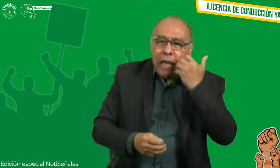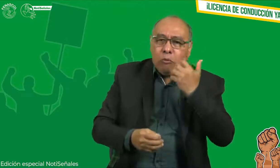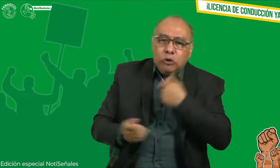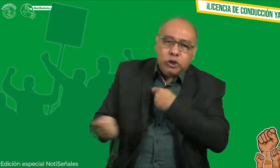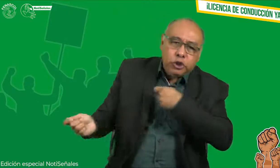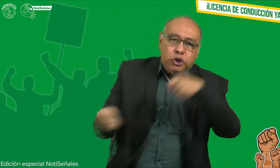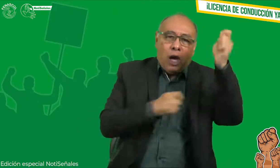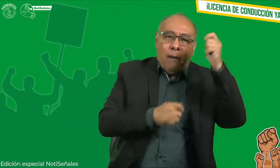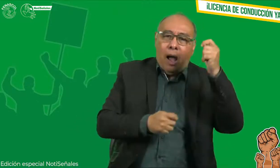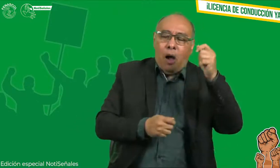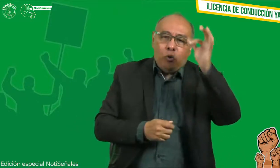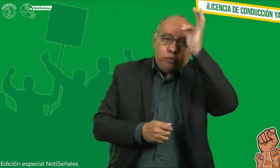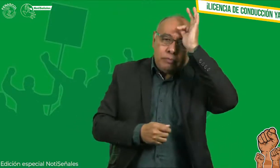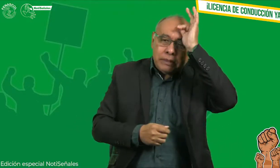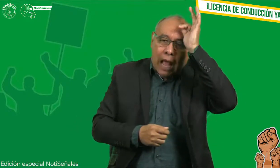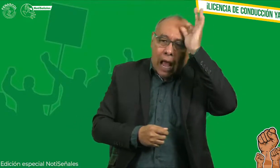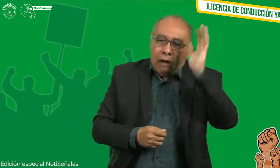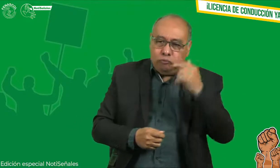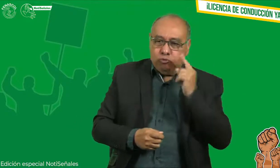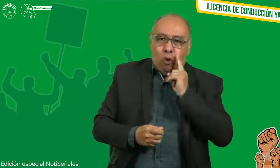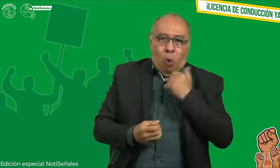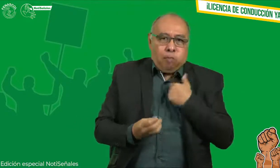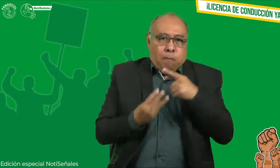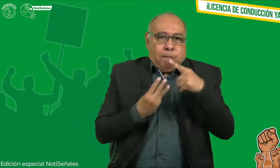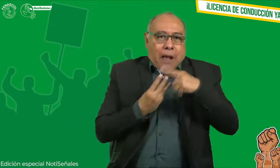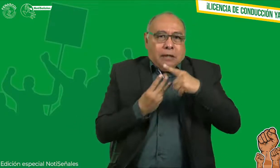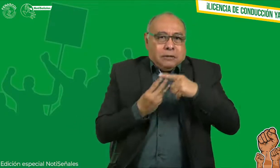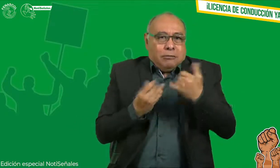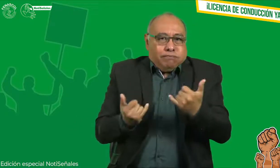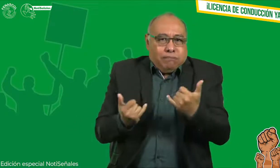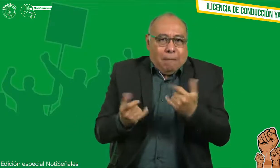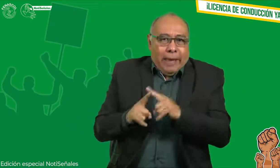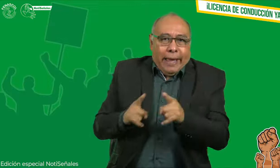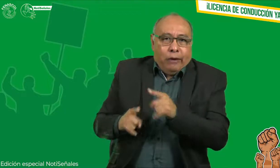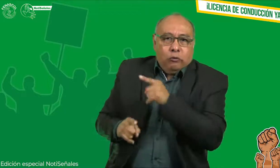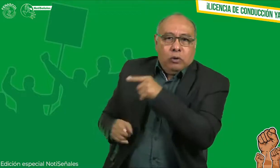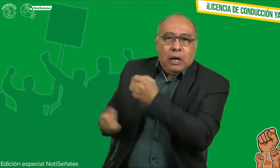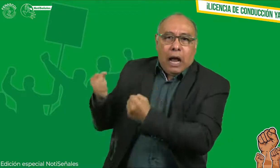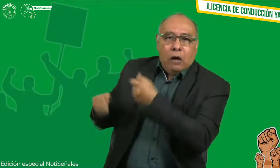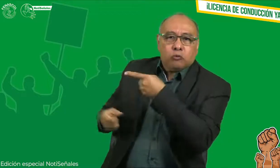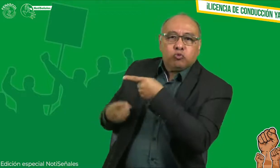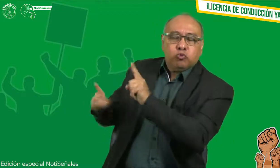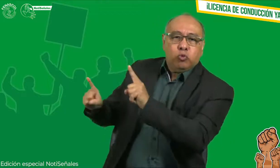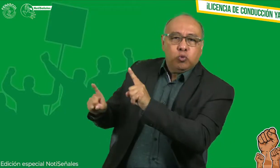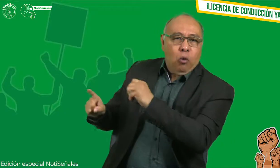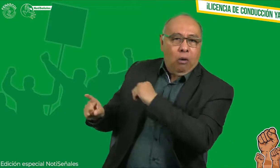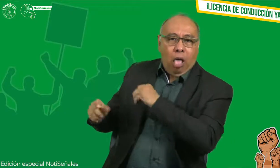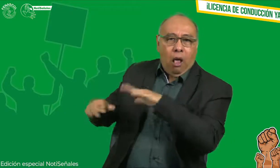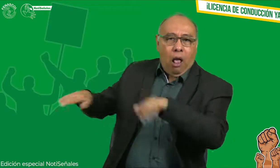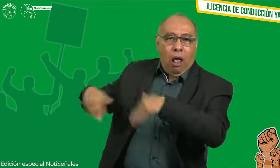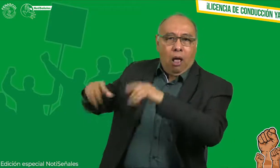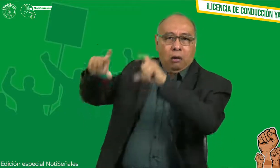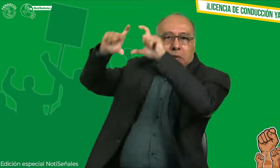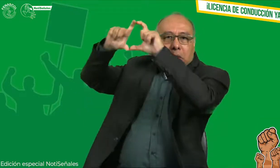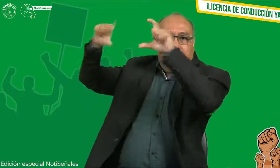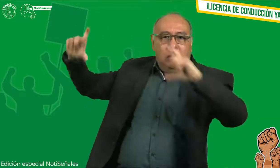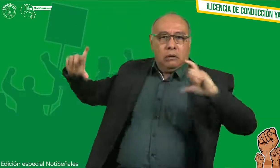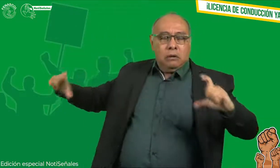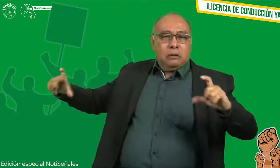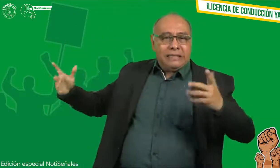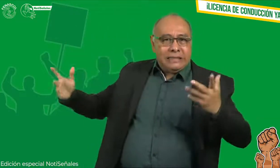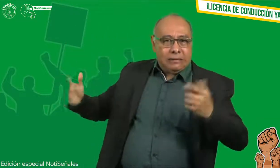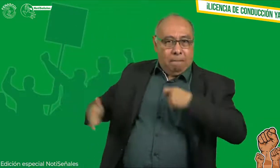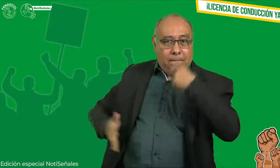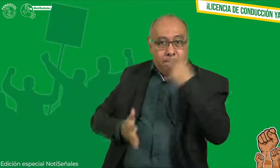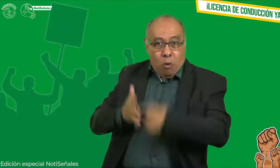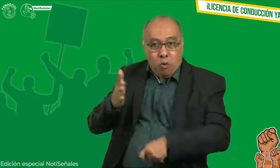son adultos mayores que requieren que se les lleve a citas médicas, a hospitales y demás, y que quien está